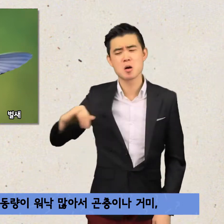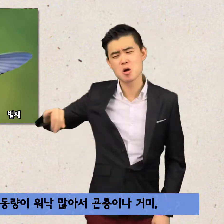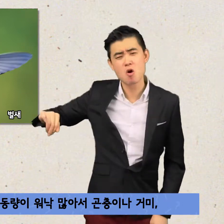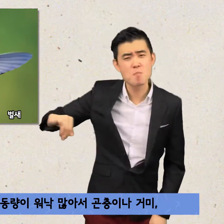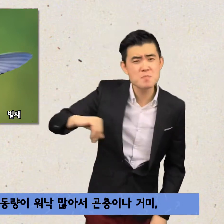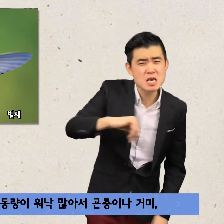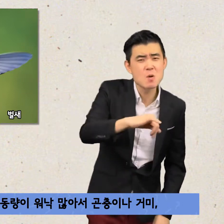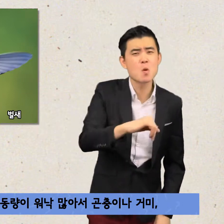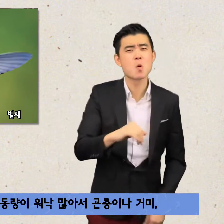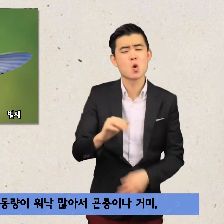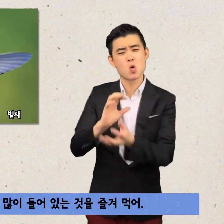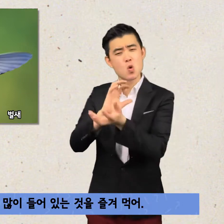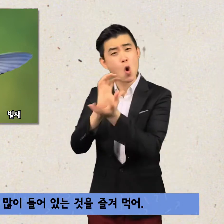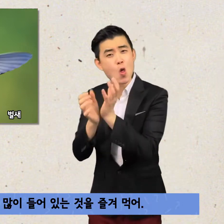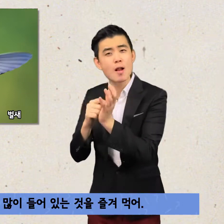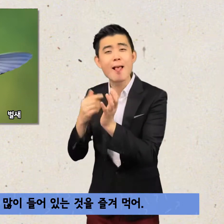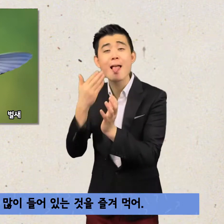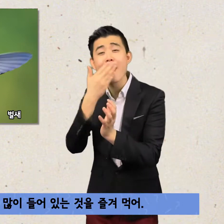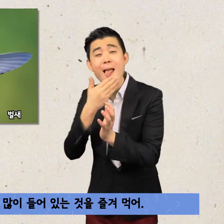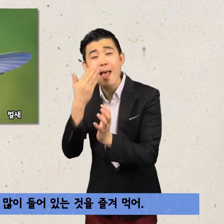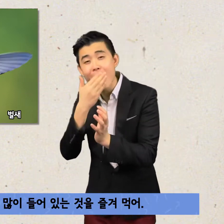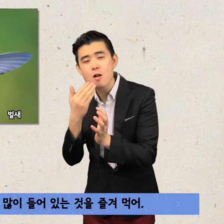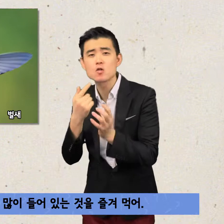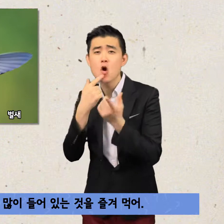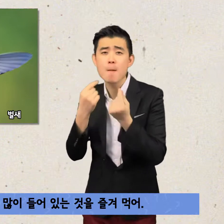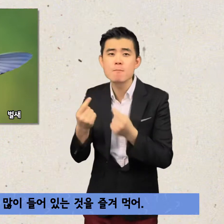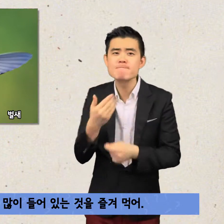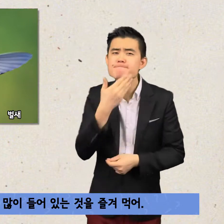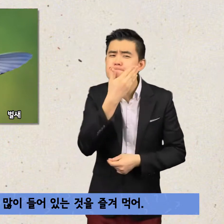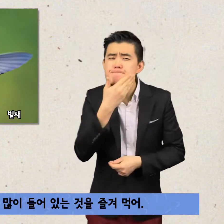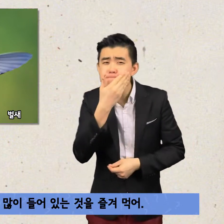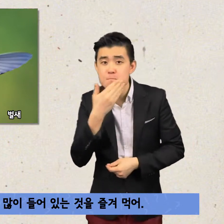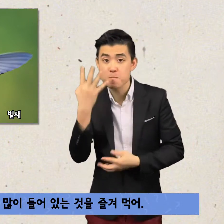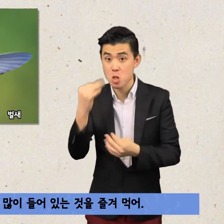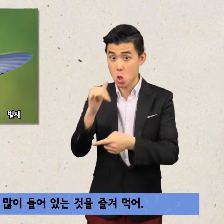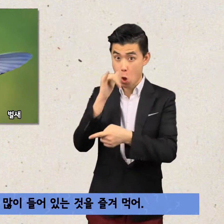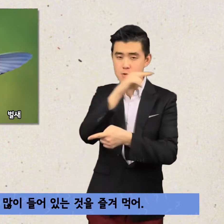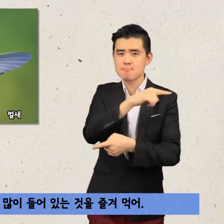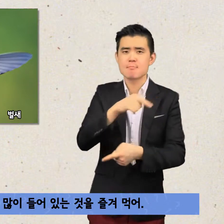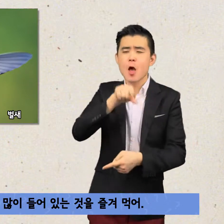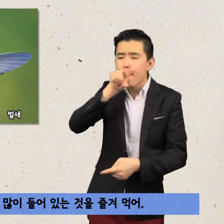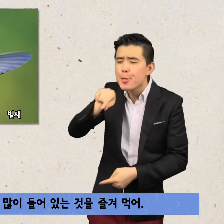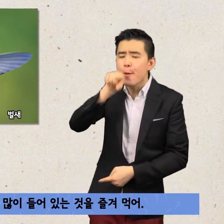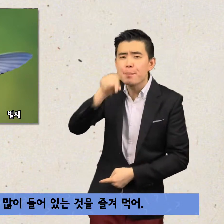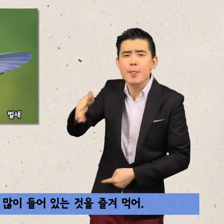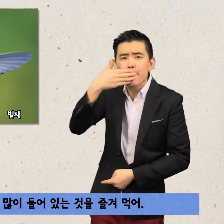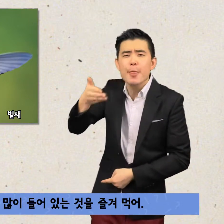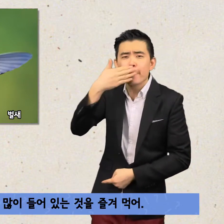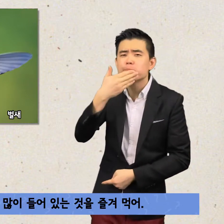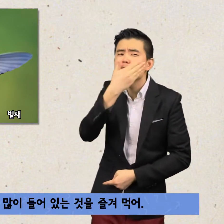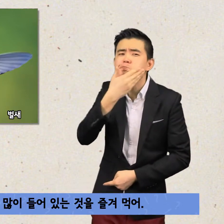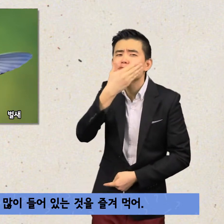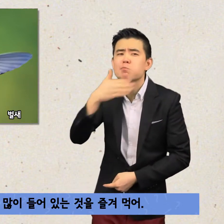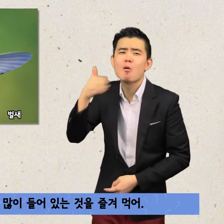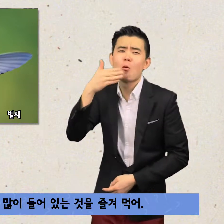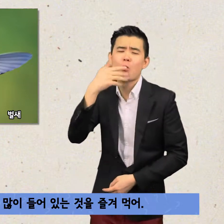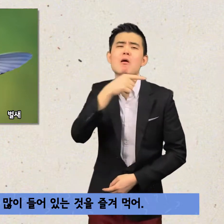곤충이나 거미, 꽃의 꿀처럼 영양분이 많이 들어있는 것을 즐겨